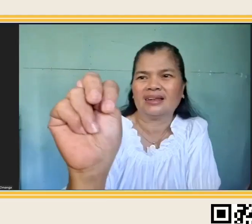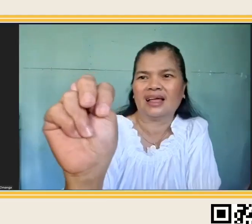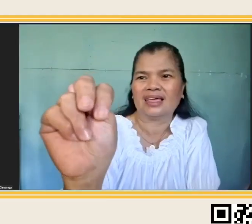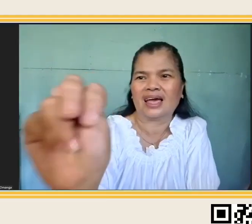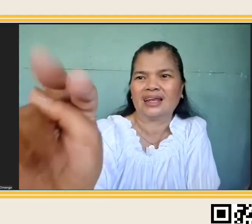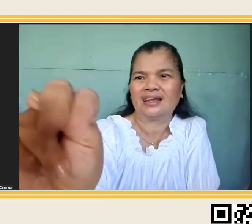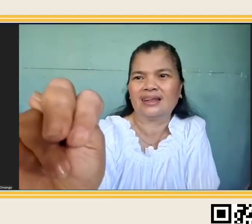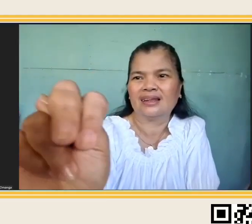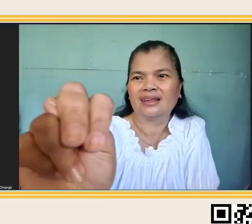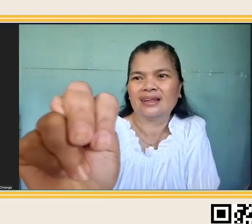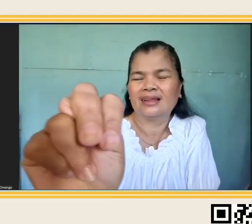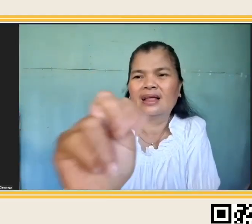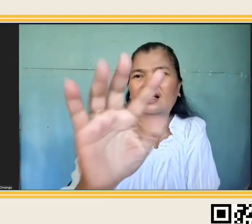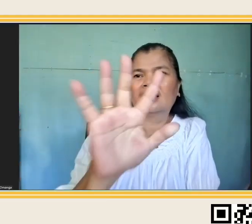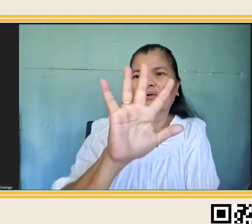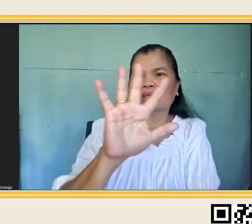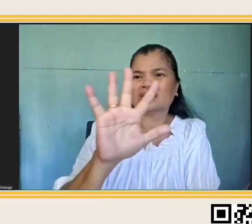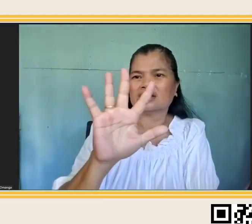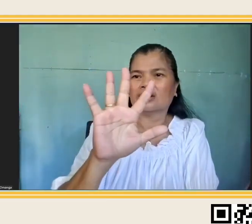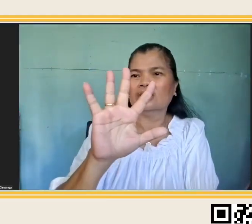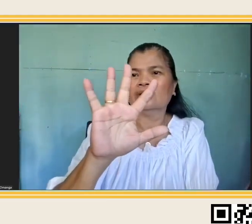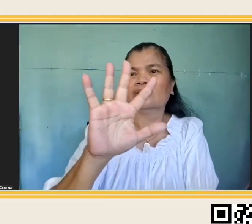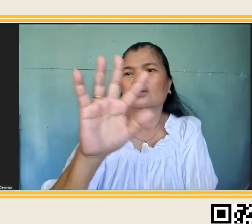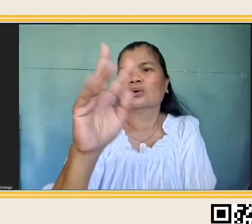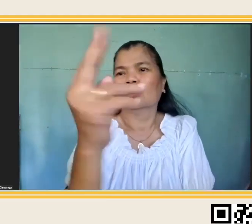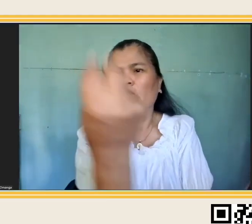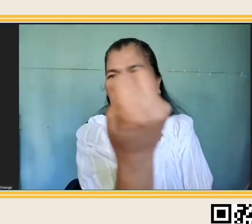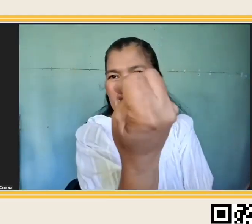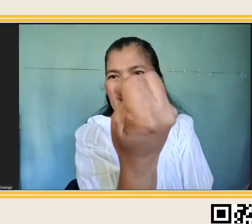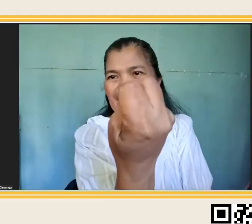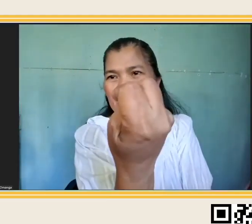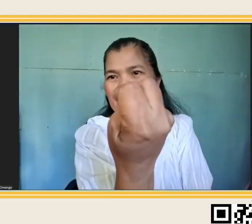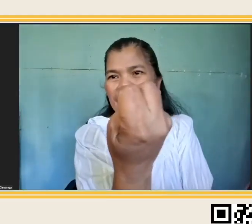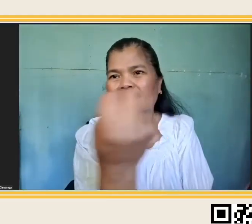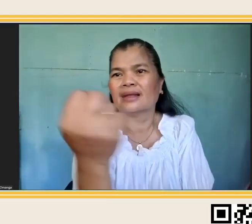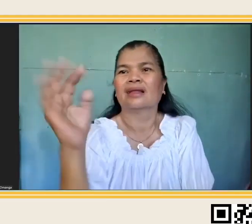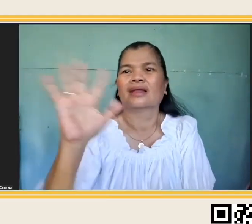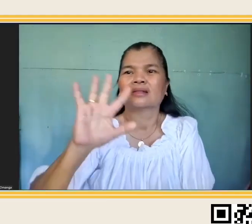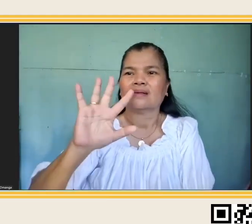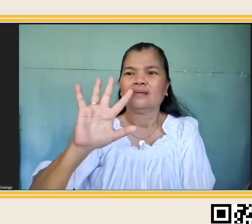N hand. Yan. Ulitin ko. When.